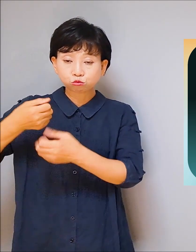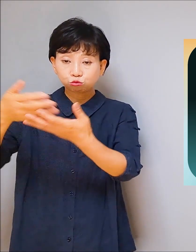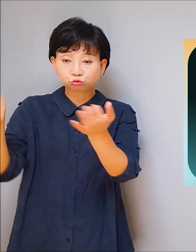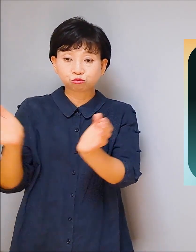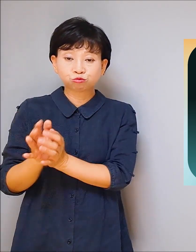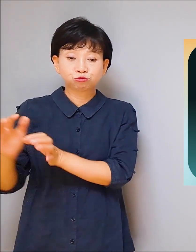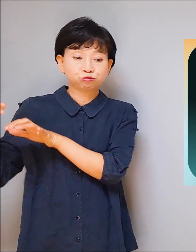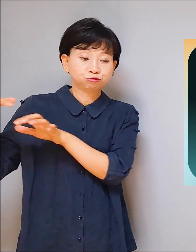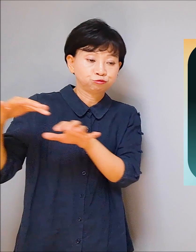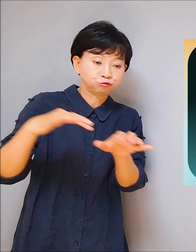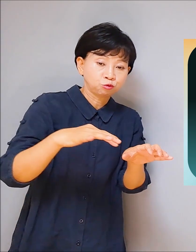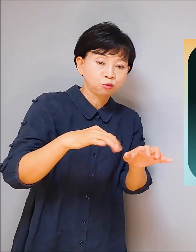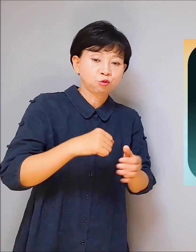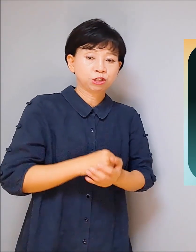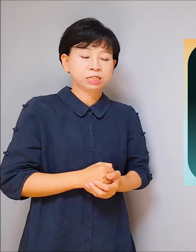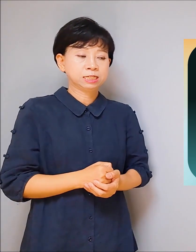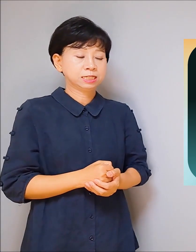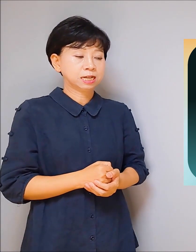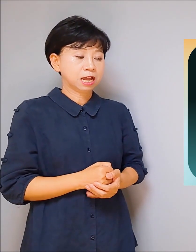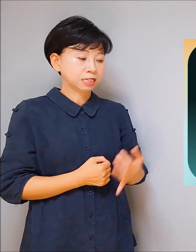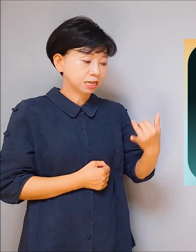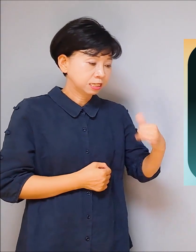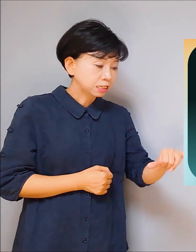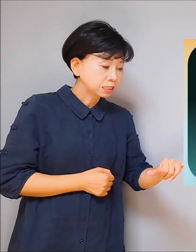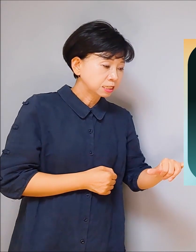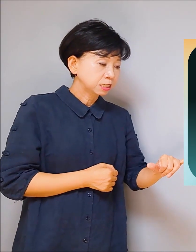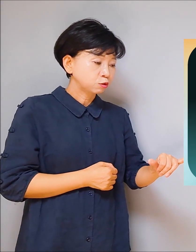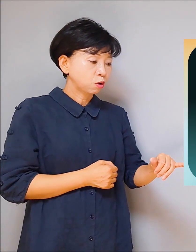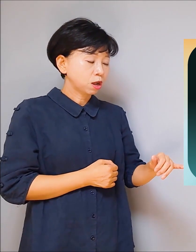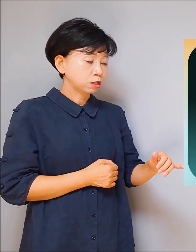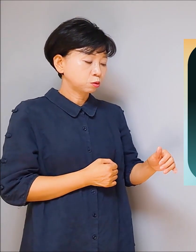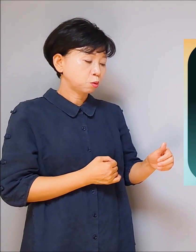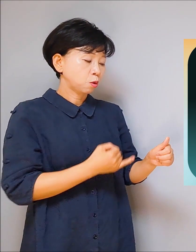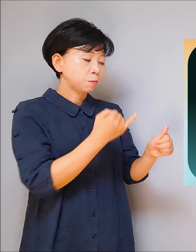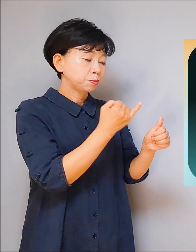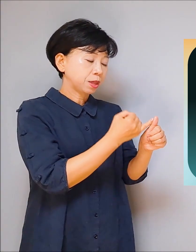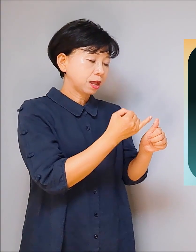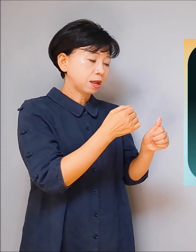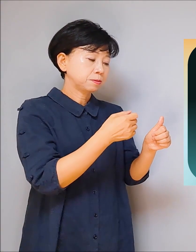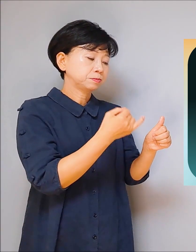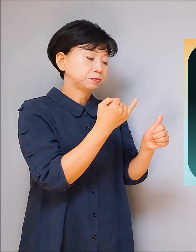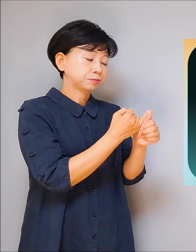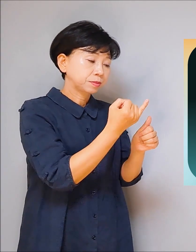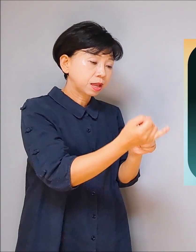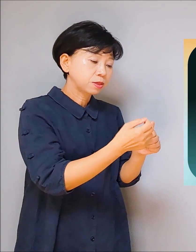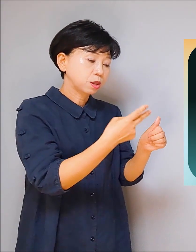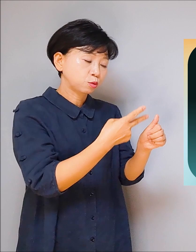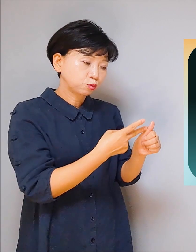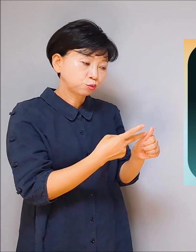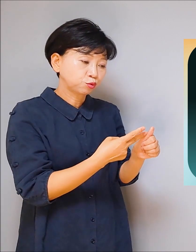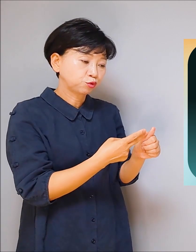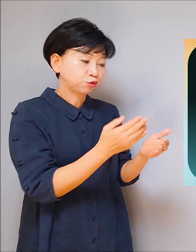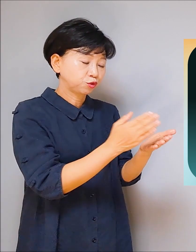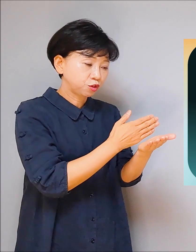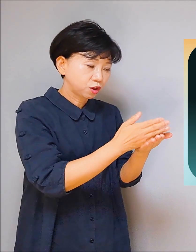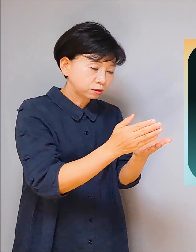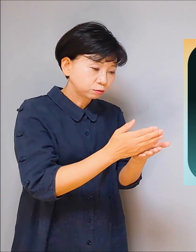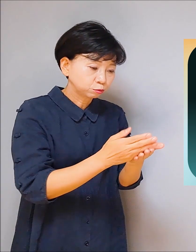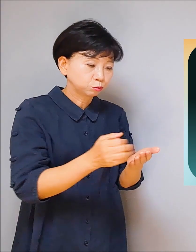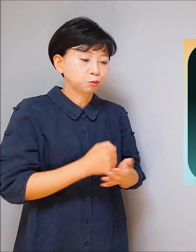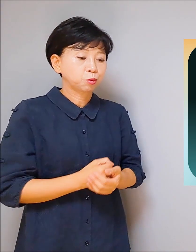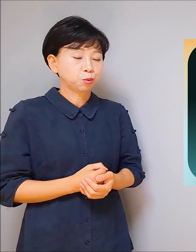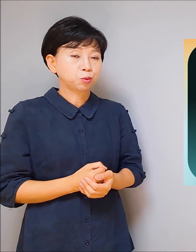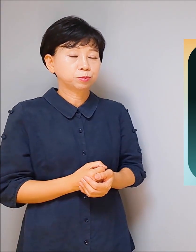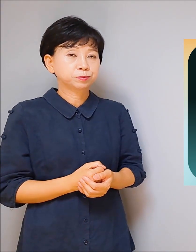그의 자식들을 나누어 레아와 라헬과 두 여종에게 맡기고 여종들과 그들의 자식들은 앞에